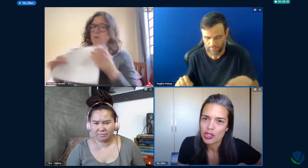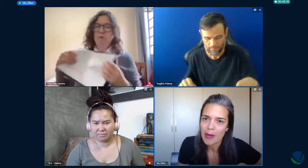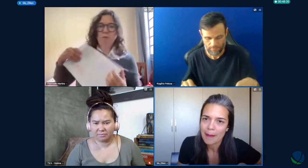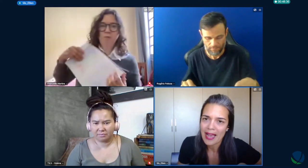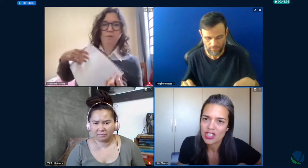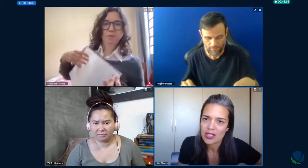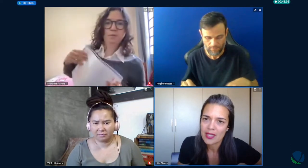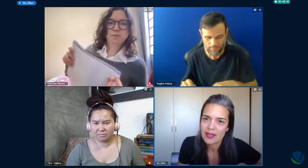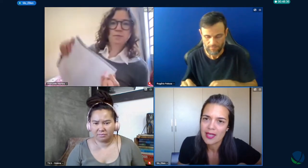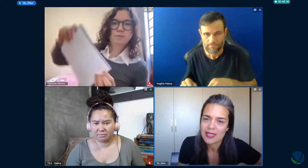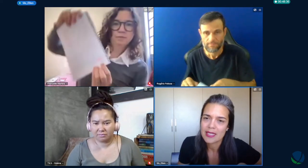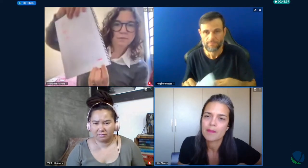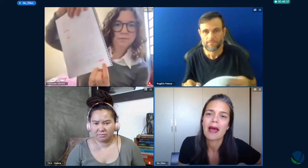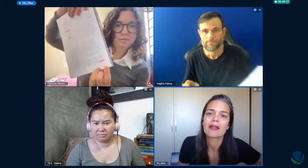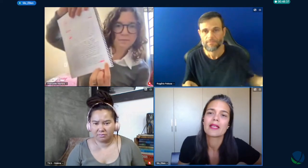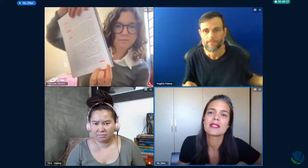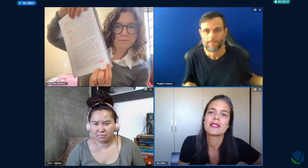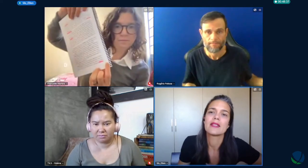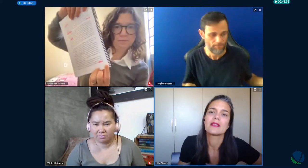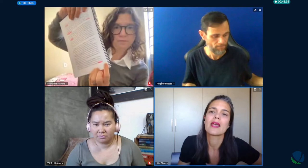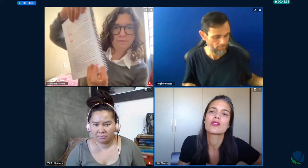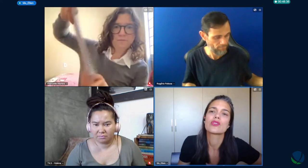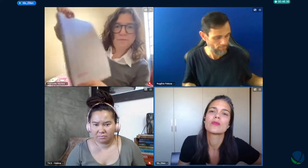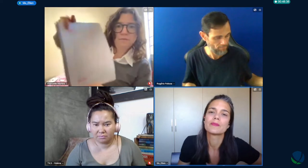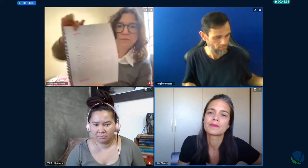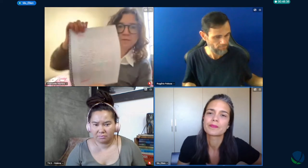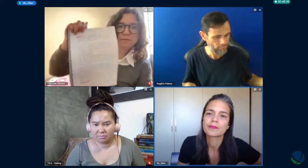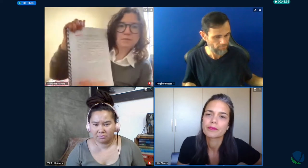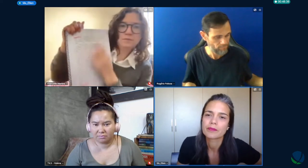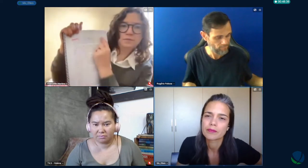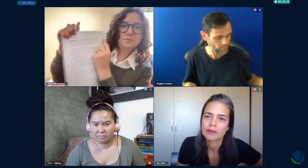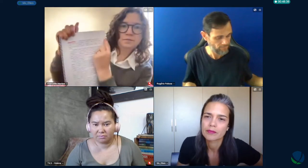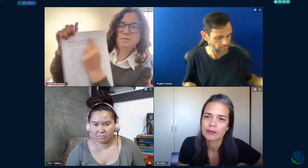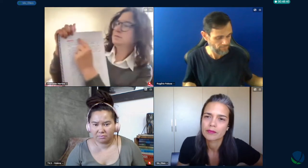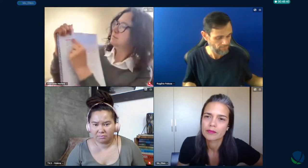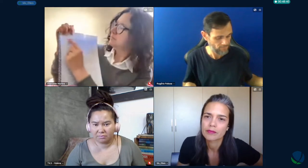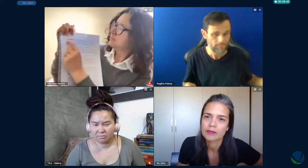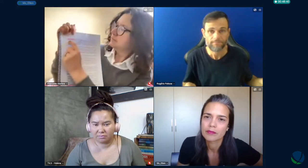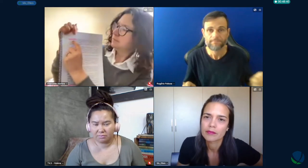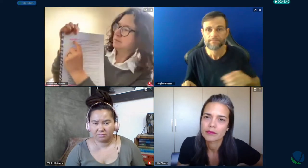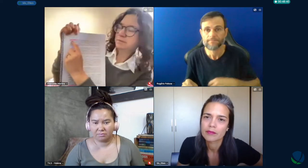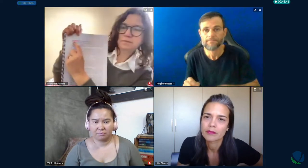Na última parte desse texto,